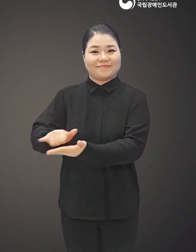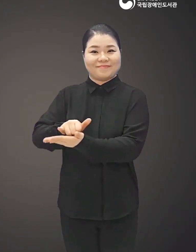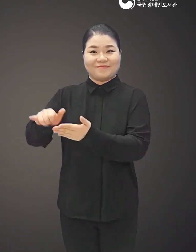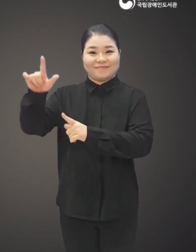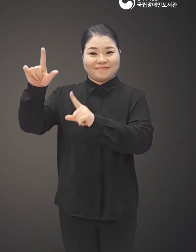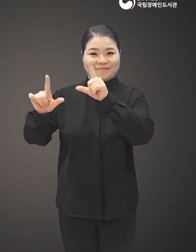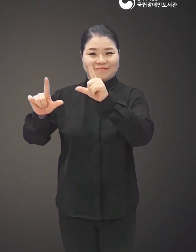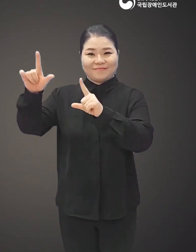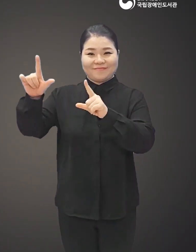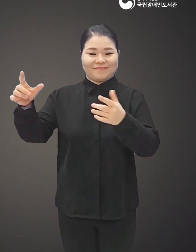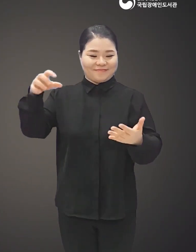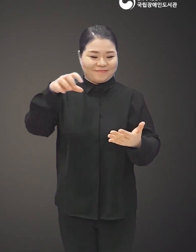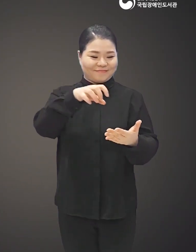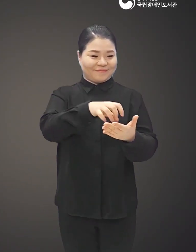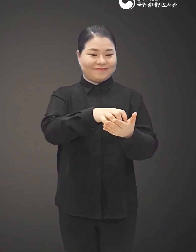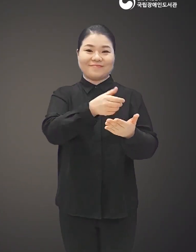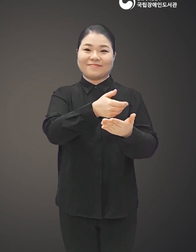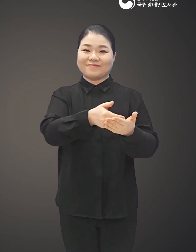그림으로 만나는 뉴욕.